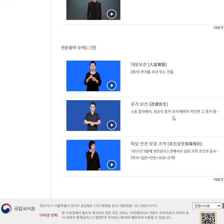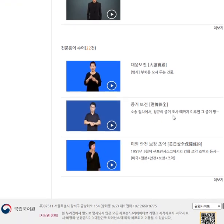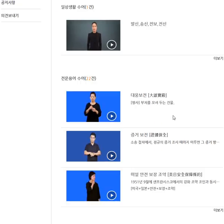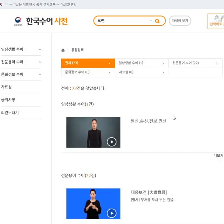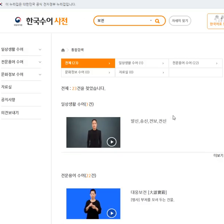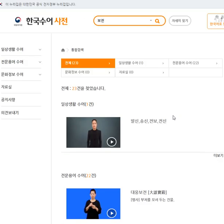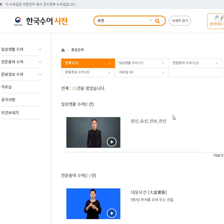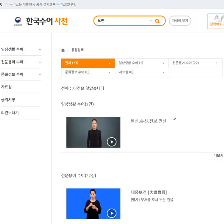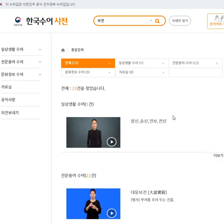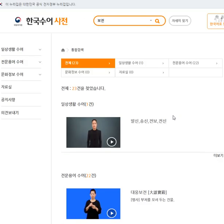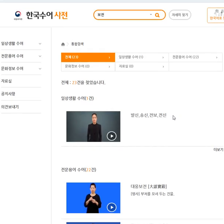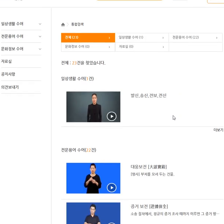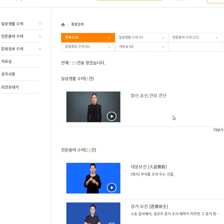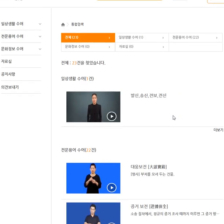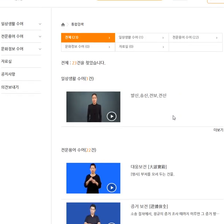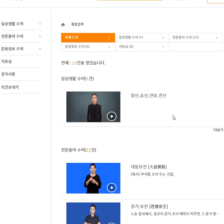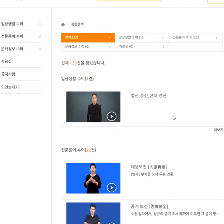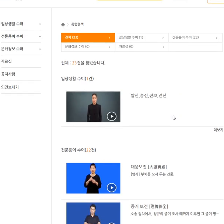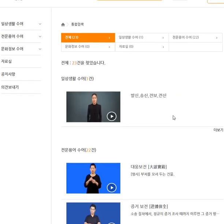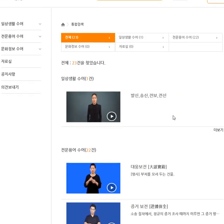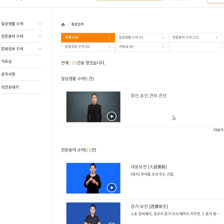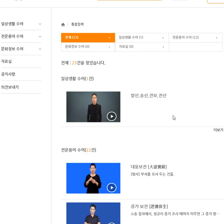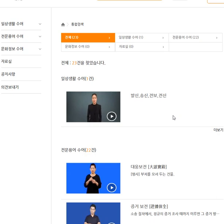보장, 조율.